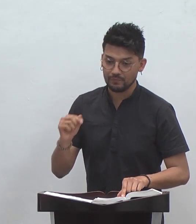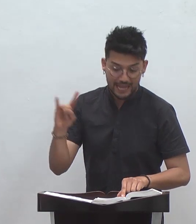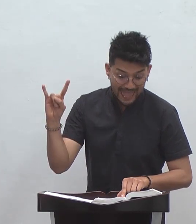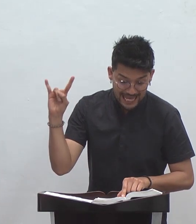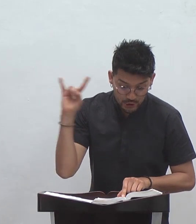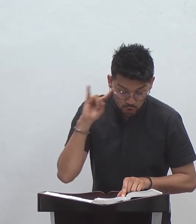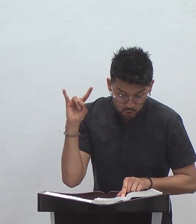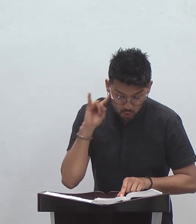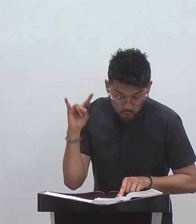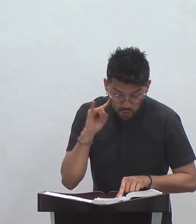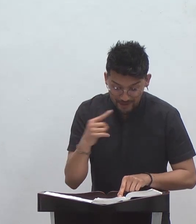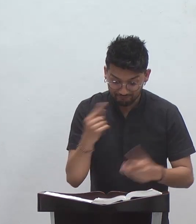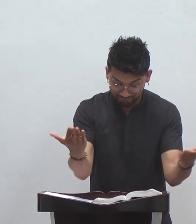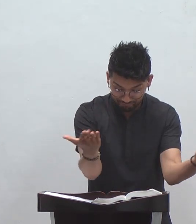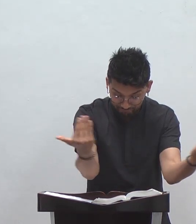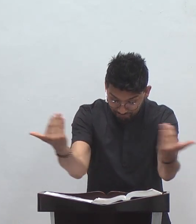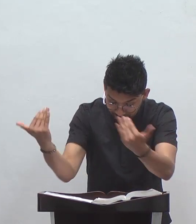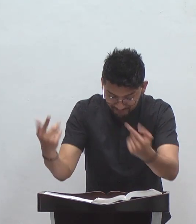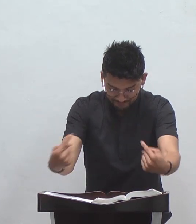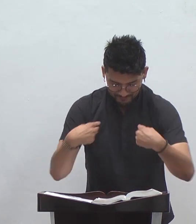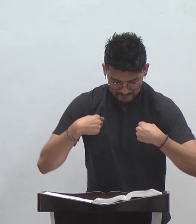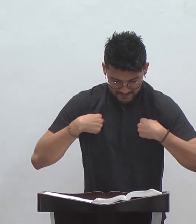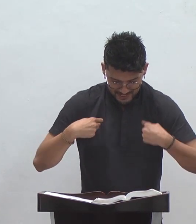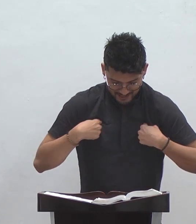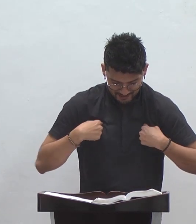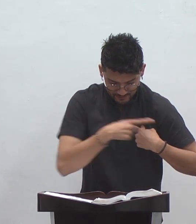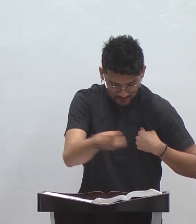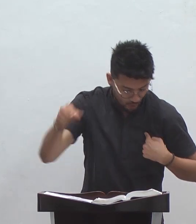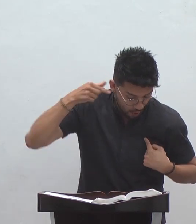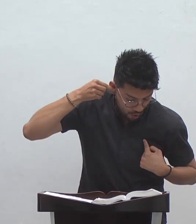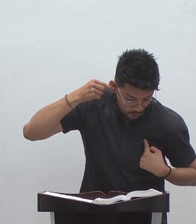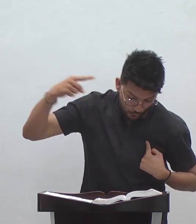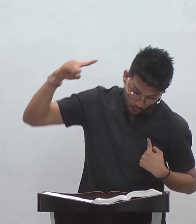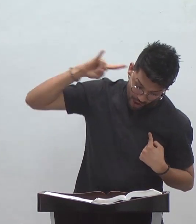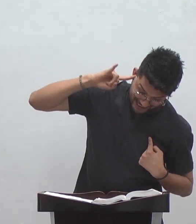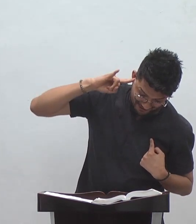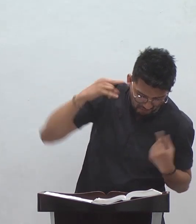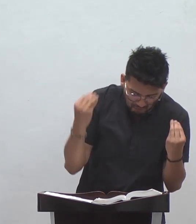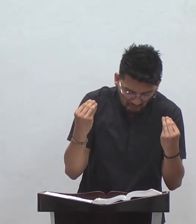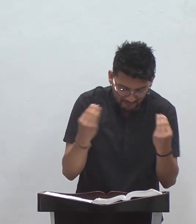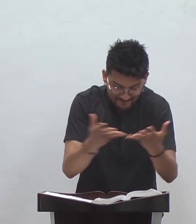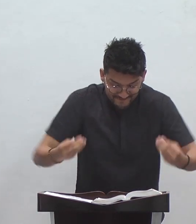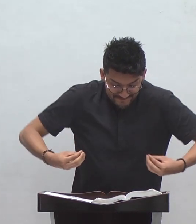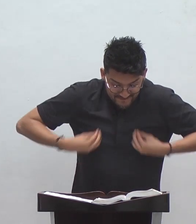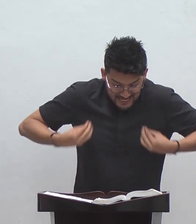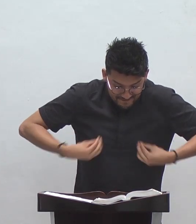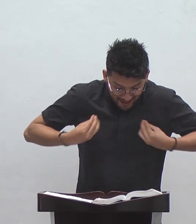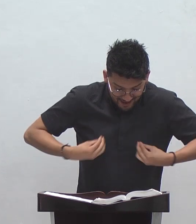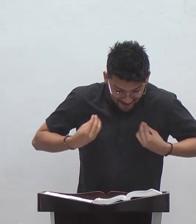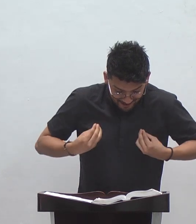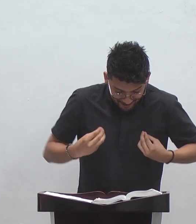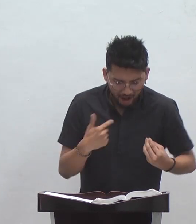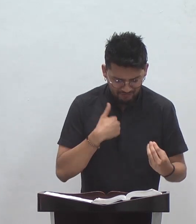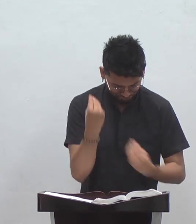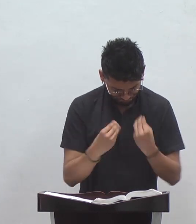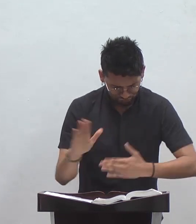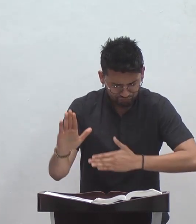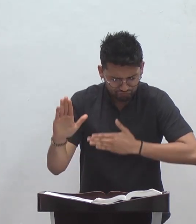Y dice así, inclinad vuestro oído y venid a mí, oíd y vivirá vuestra alma. Y haré